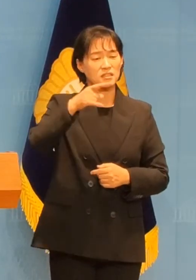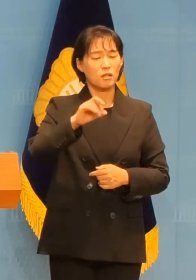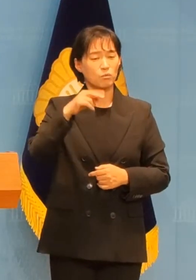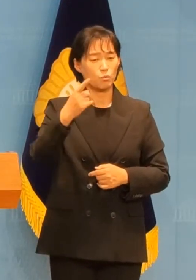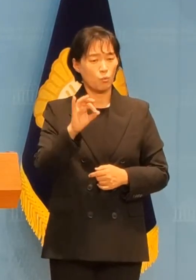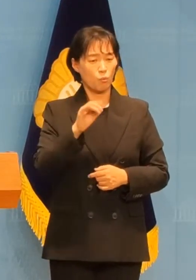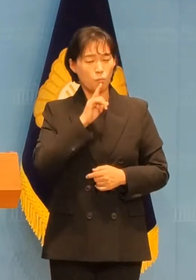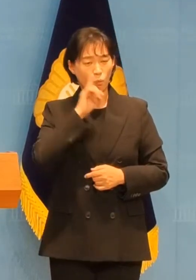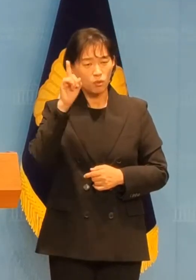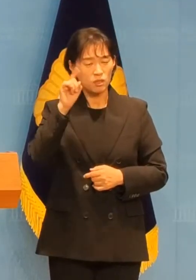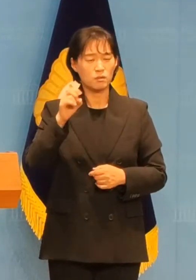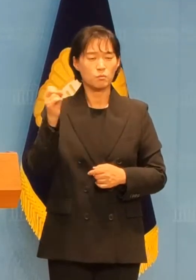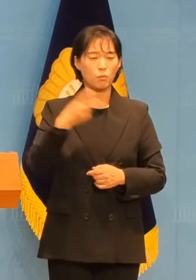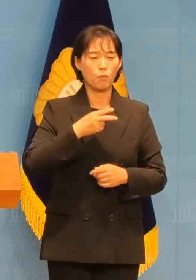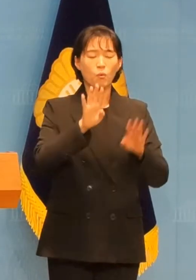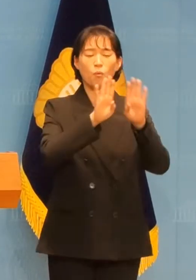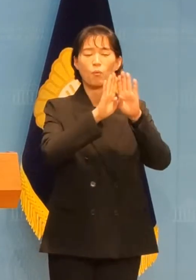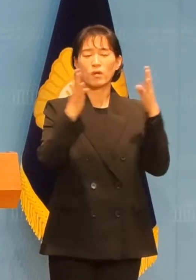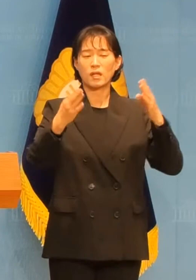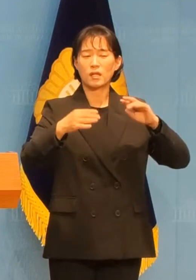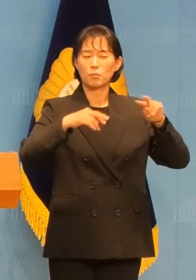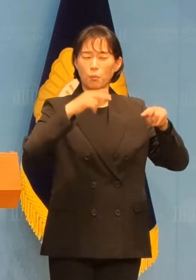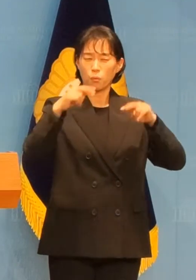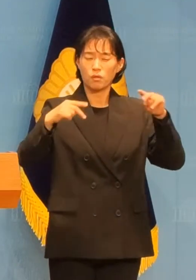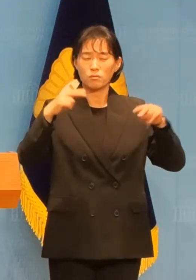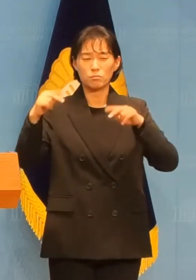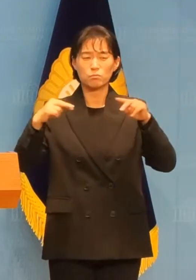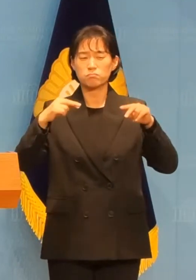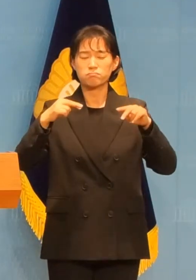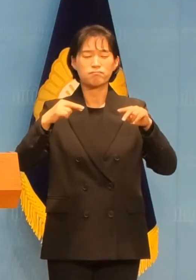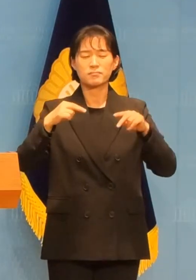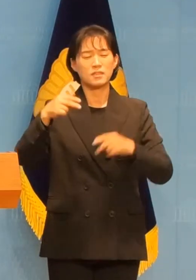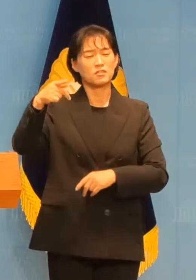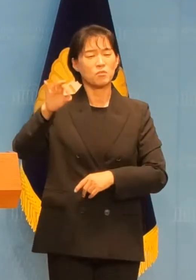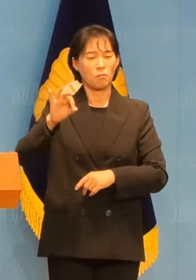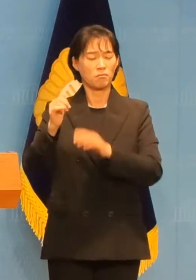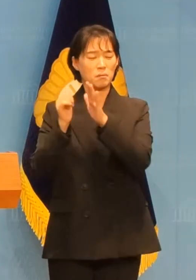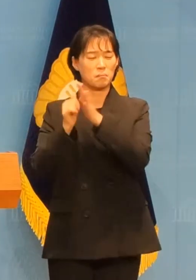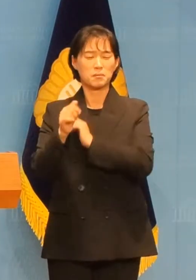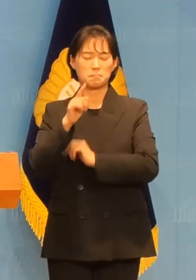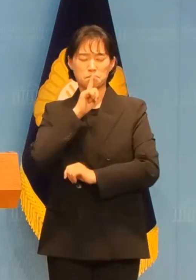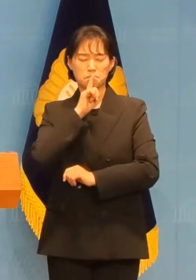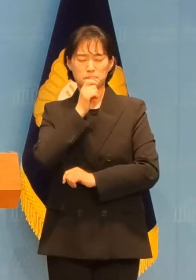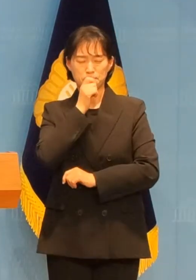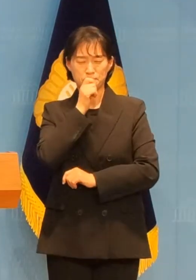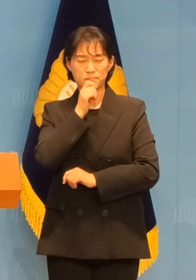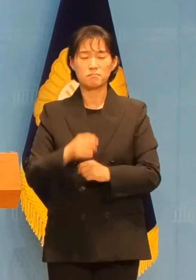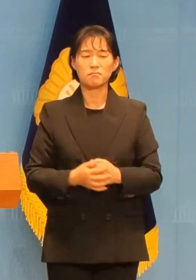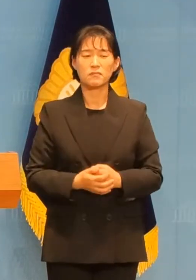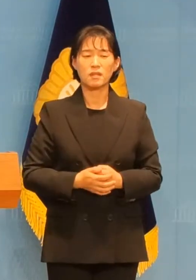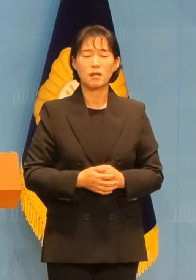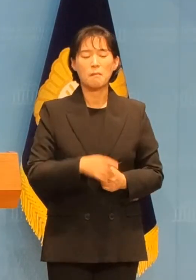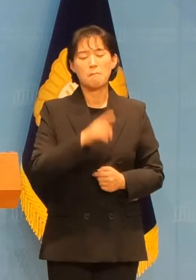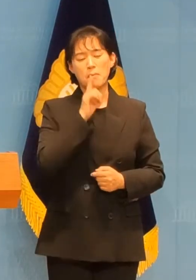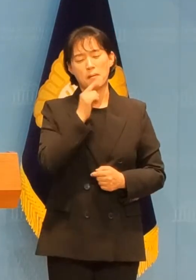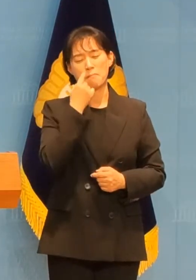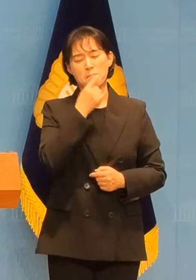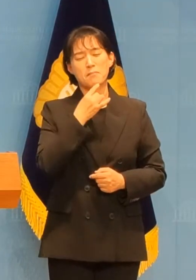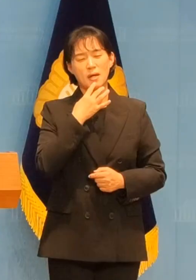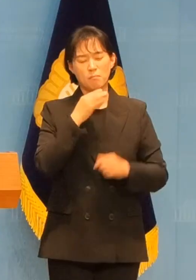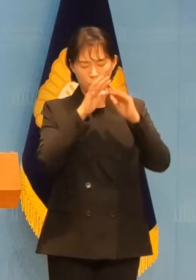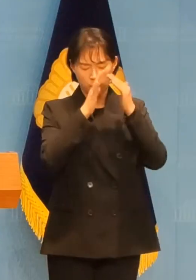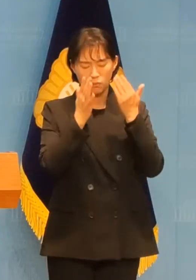관련 공개 토론 참여 요구에도 정청래 대표는 침묵으로 일관하고 있습니다. 말로는 모든